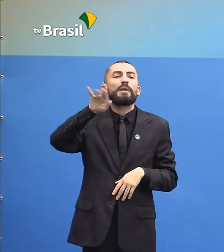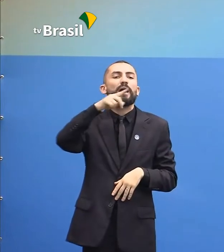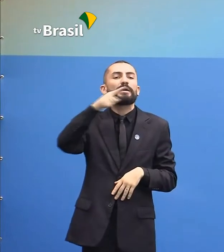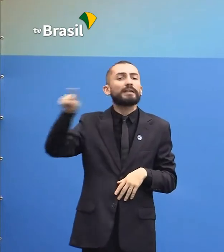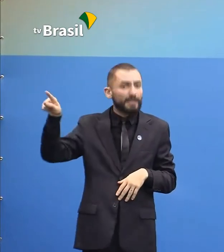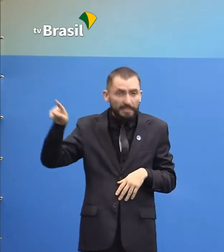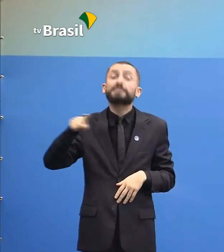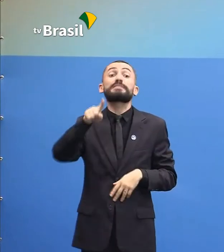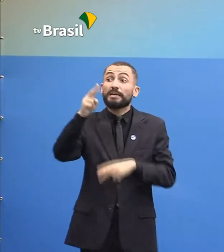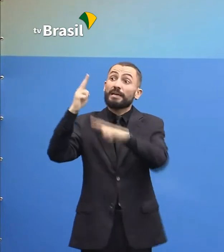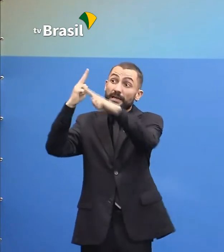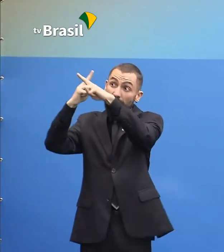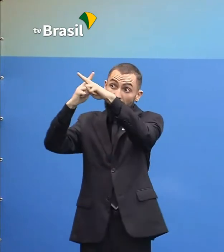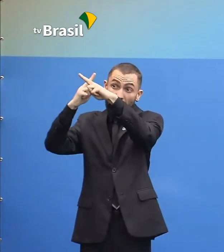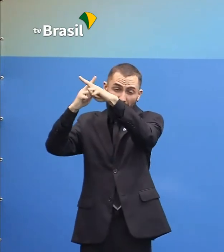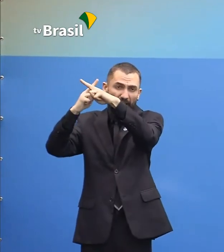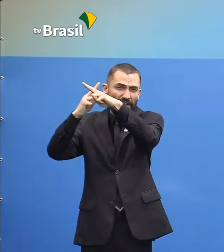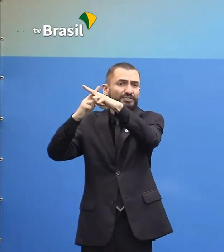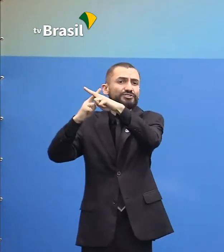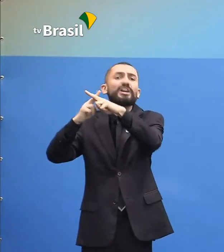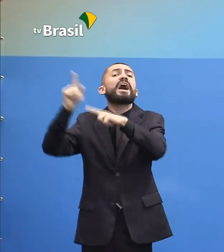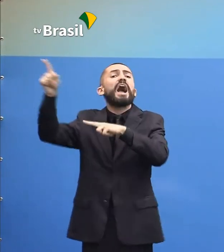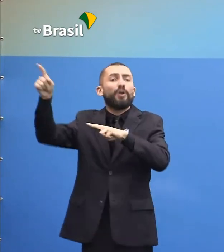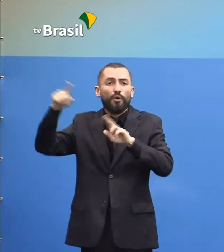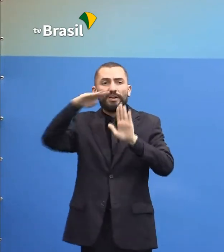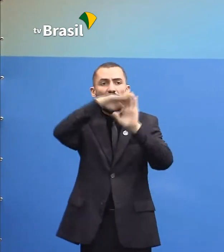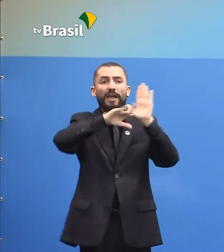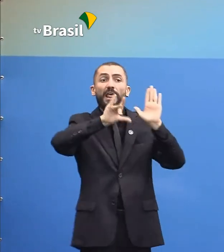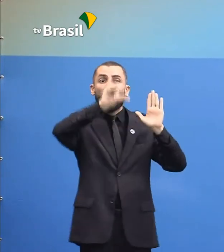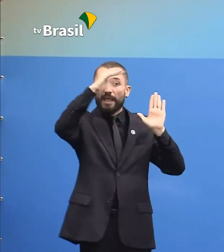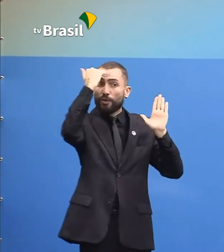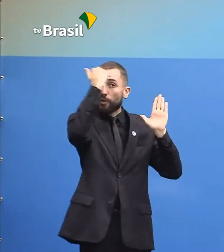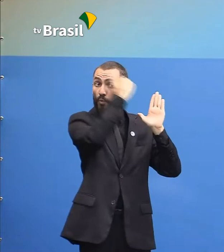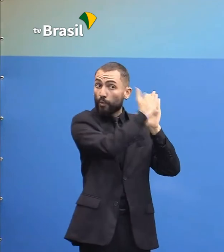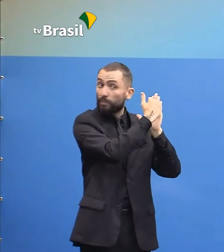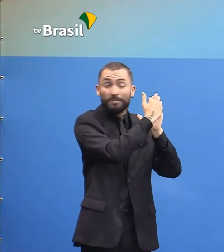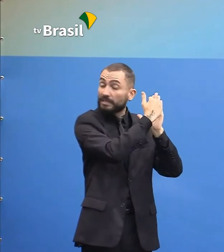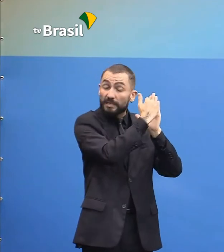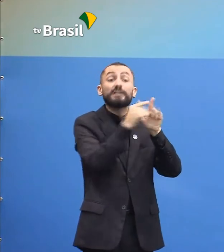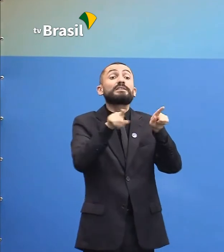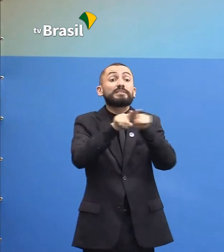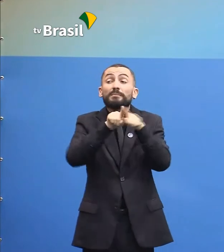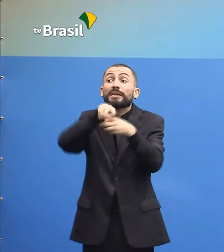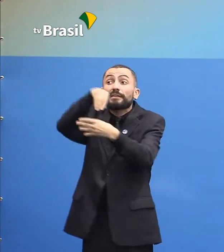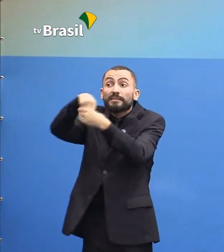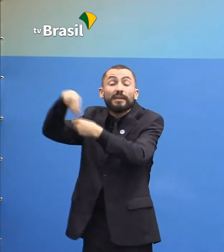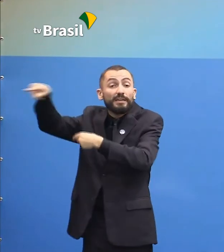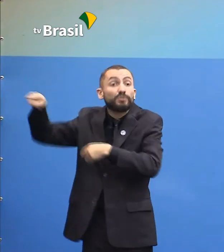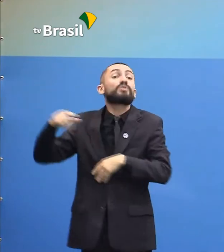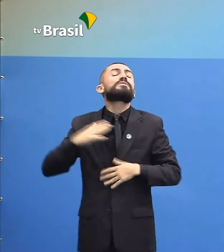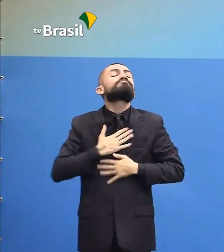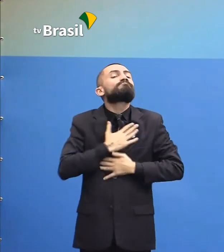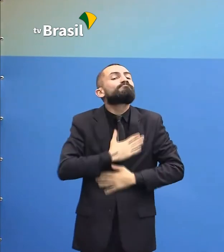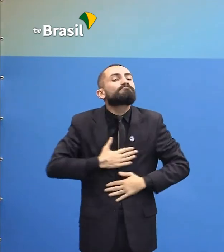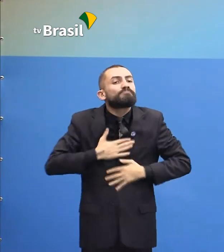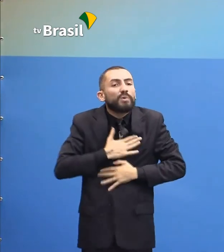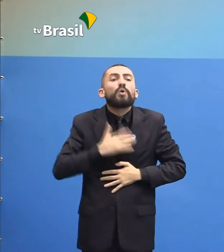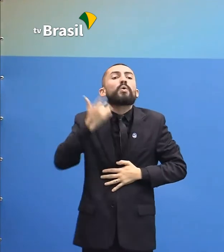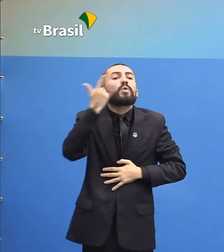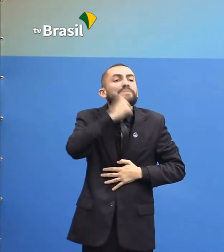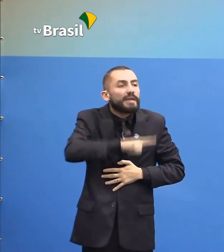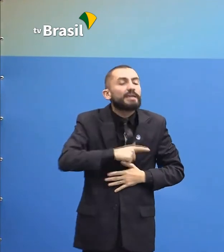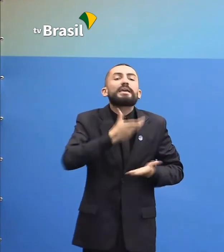colômbia de fato mais do que cumprir a lei está tendo a satisfação de atender em